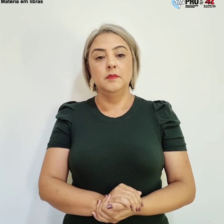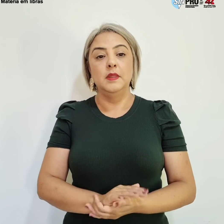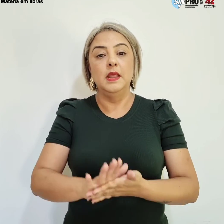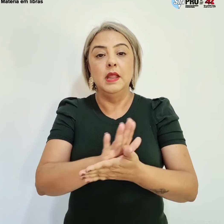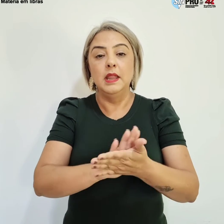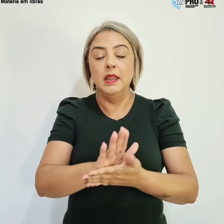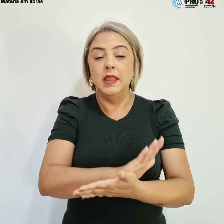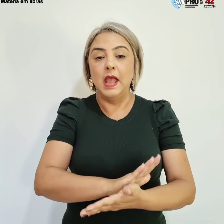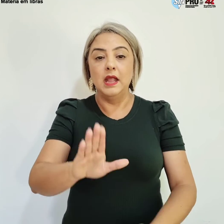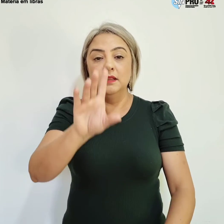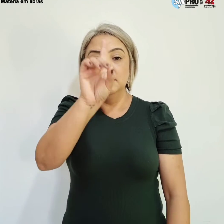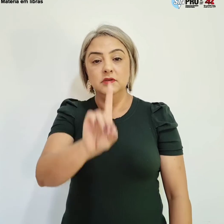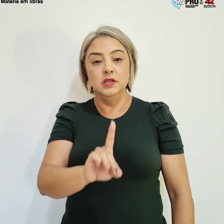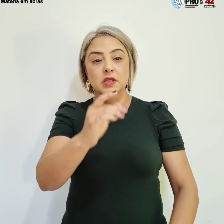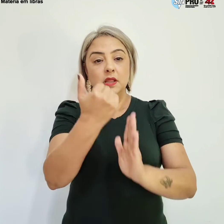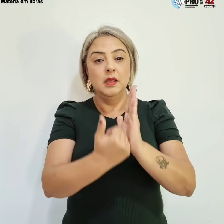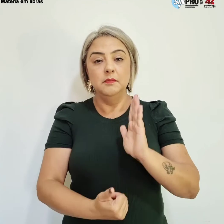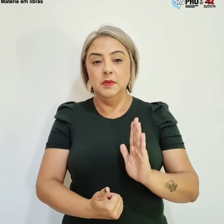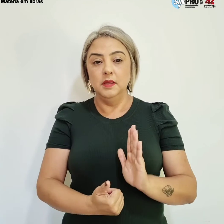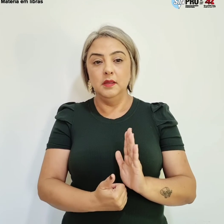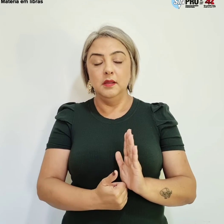menos e em defesa do legado de Paulo Freire.